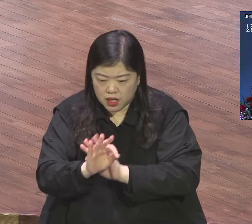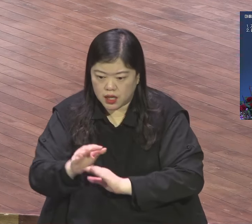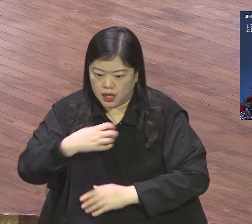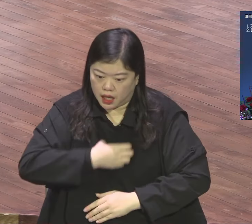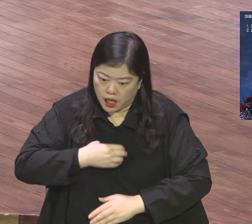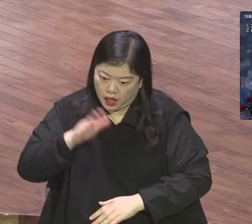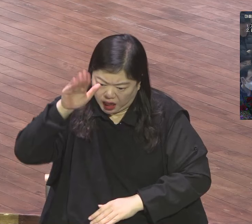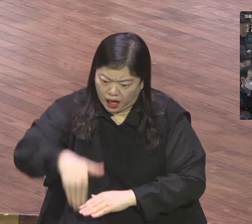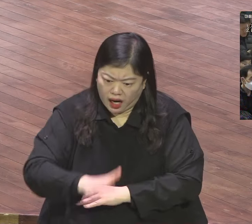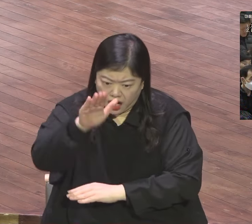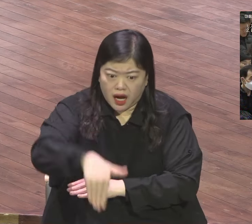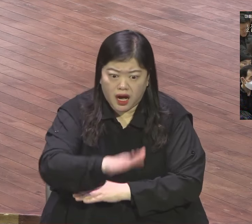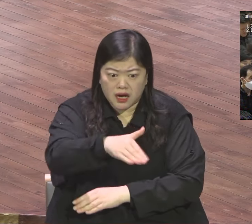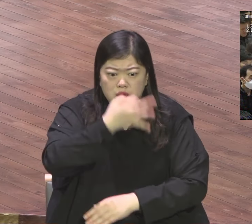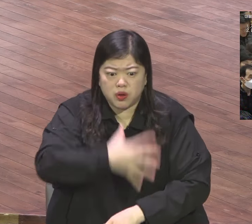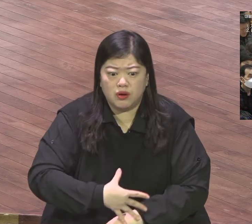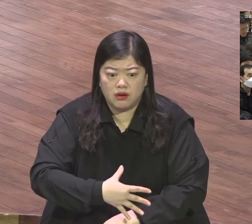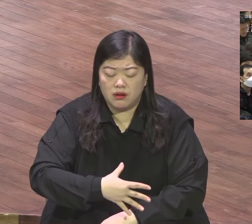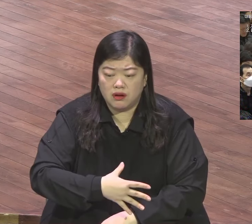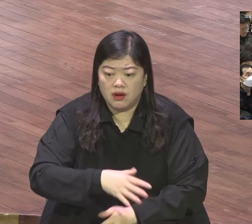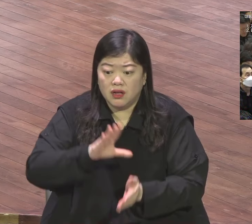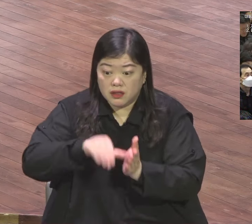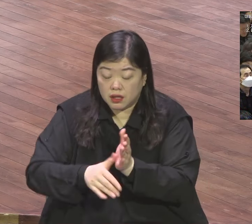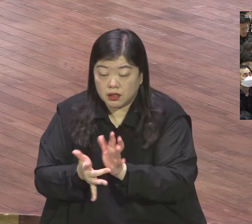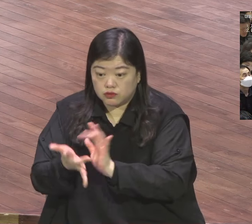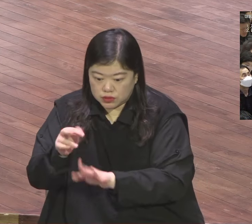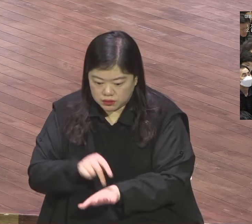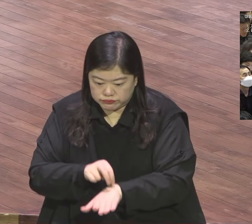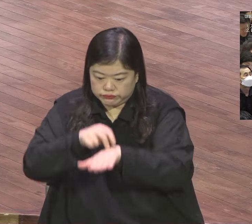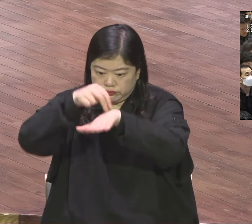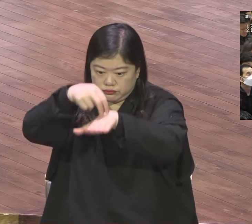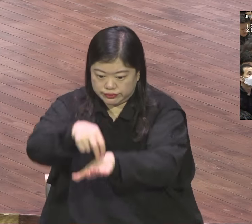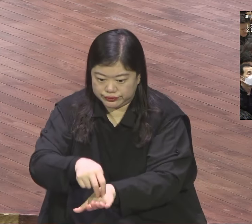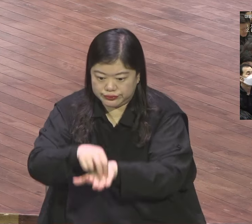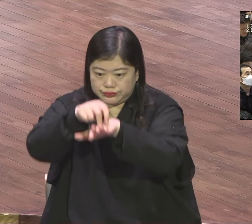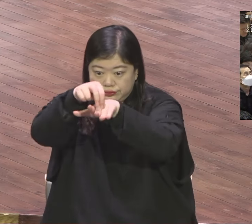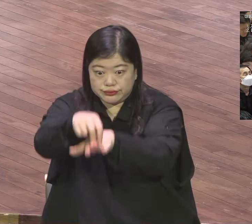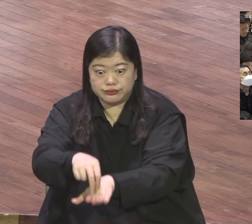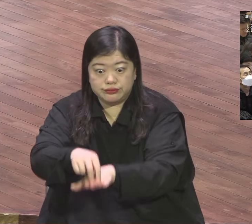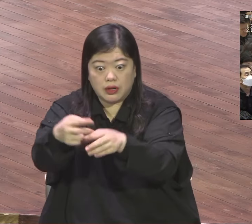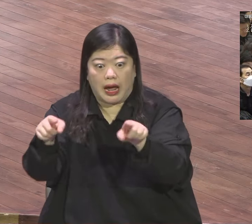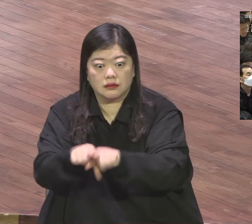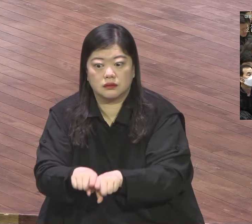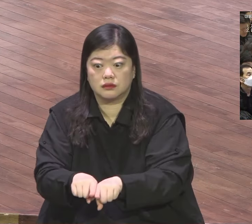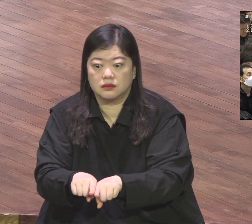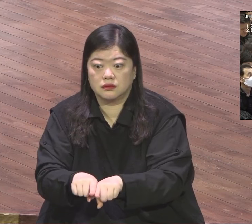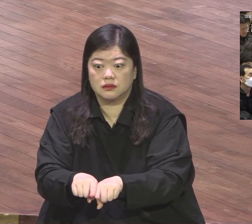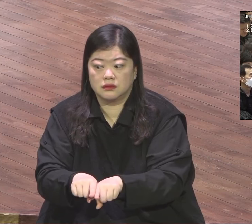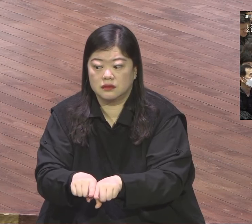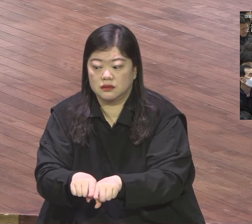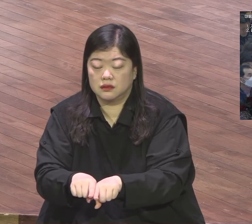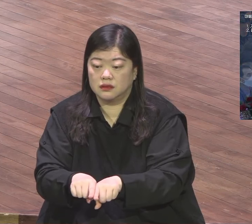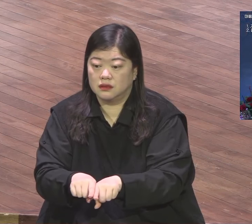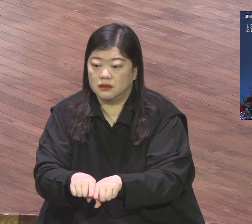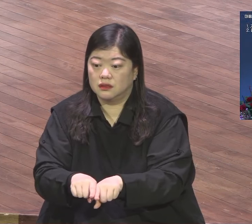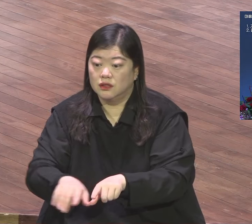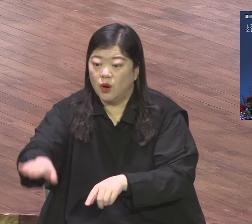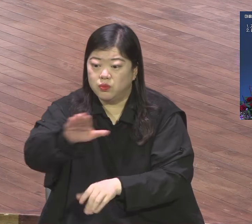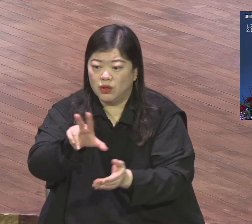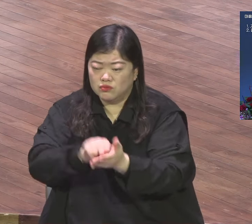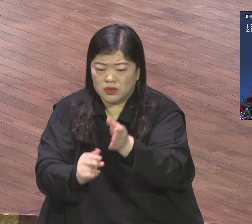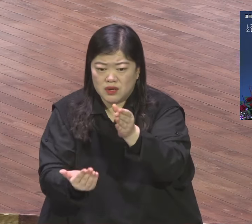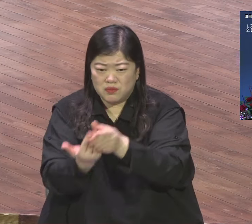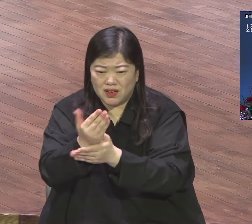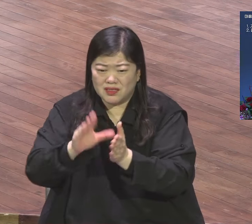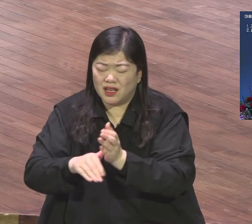밟고 계십니다. 밟고 계신다고요. 밟아버리세요. 기도하세요. 오늘 하나님, 이